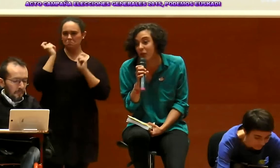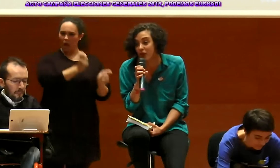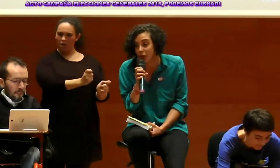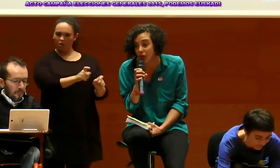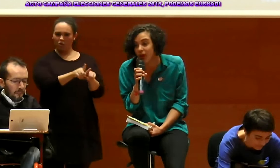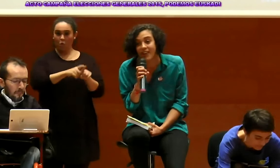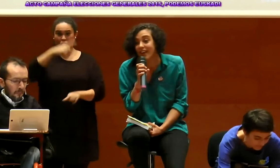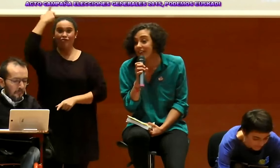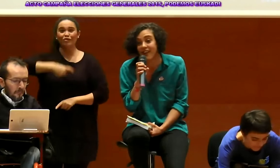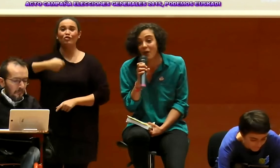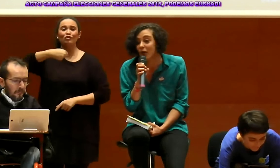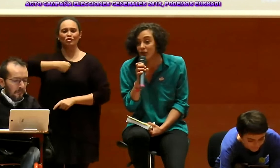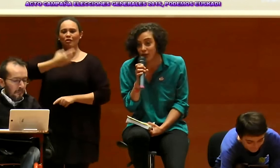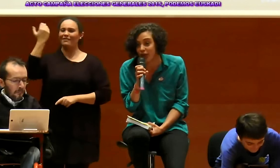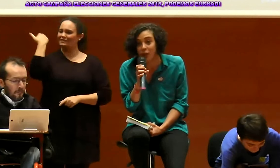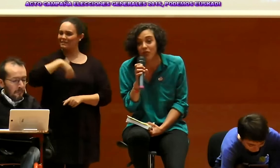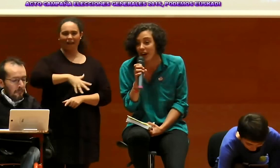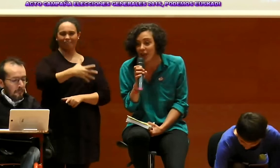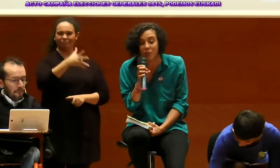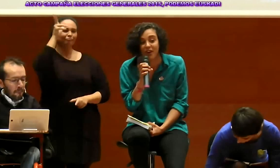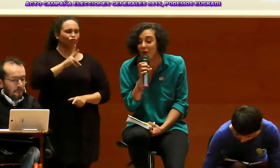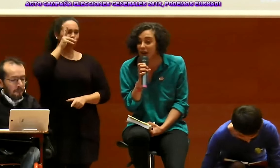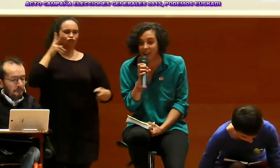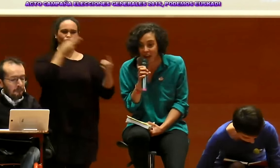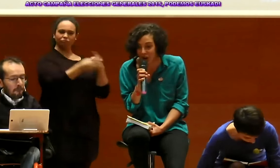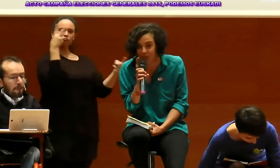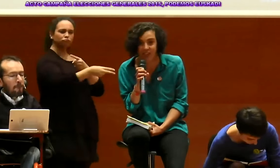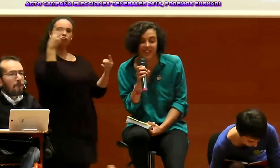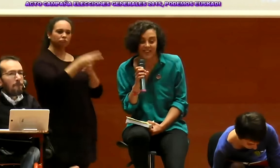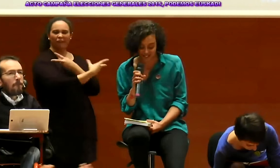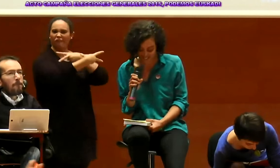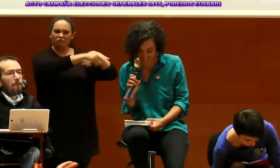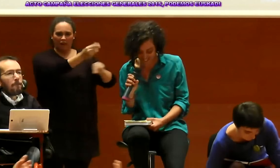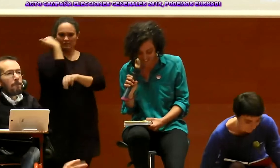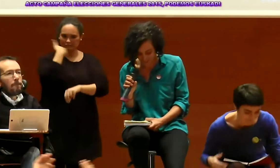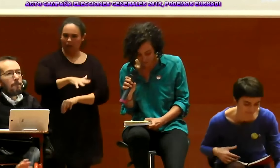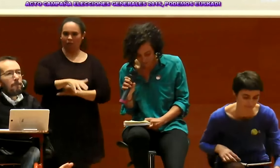clarísima demostración de que se les ha acabado el chollo, de que hemos llegado para allá.